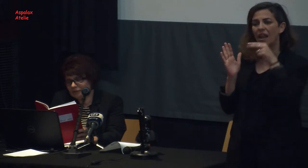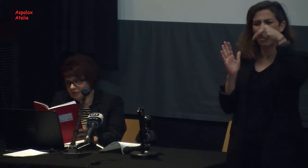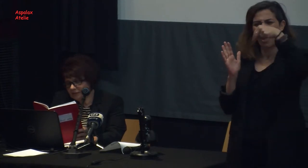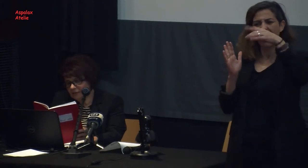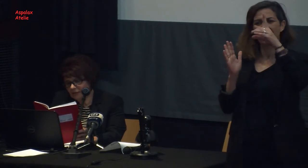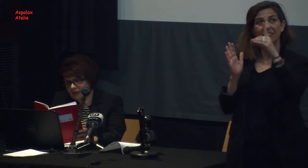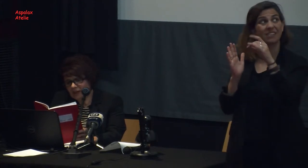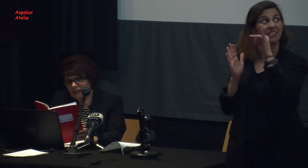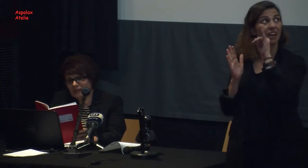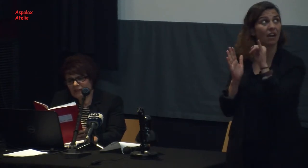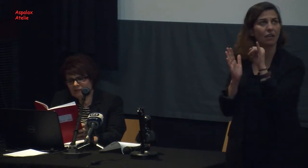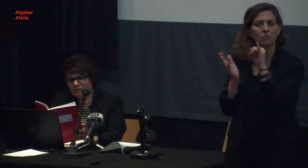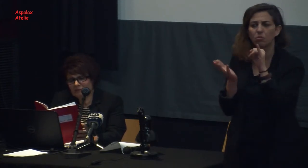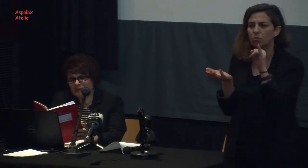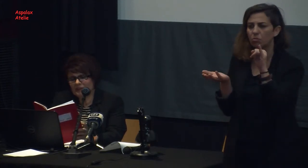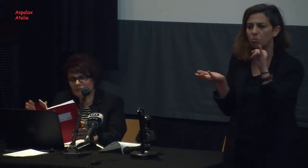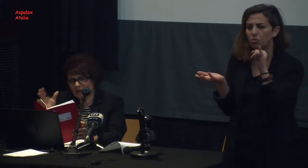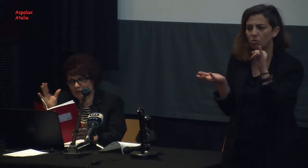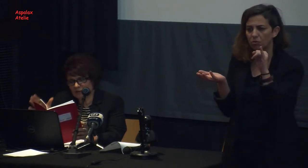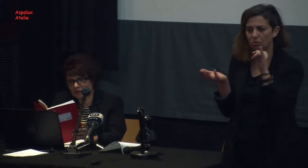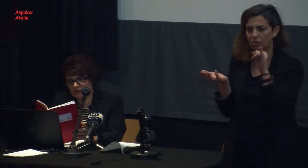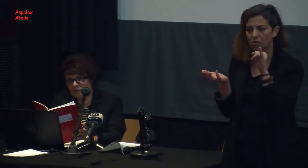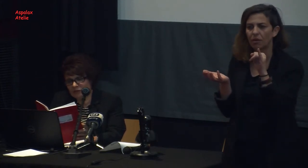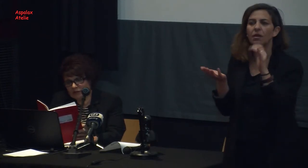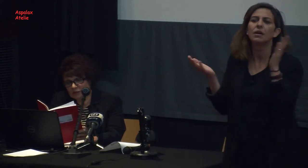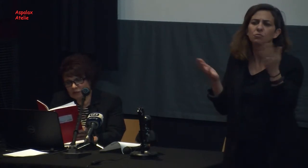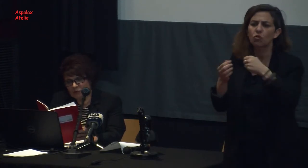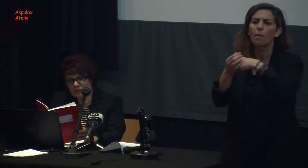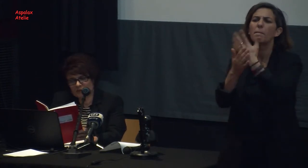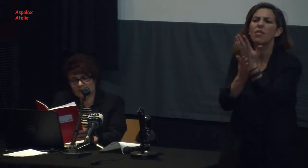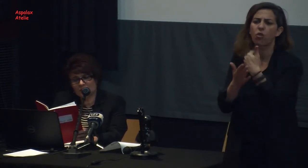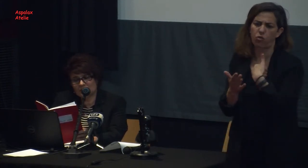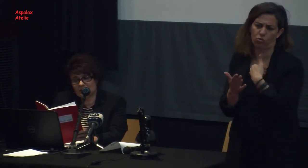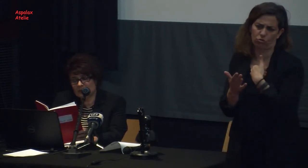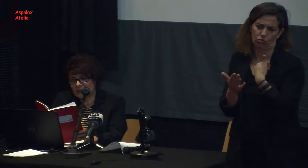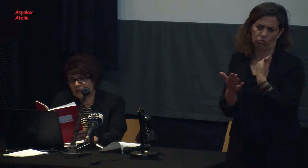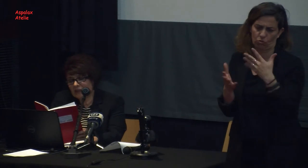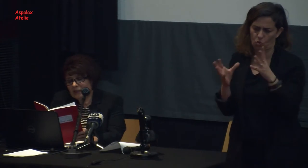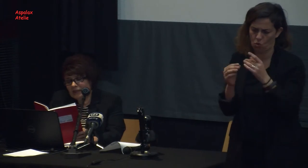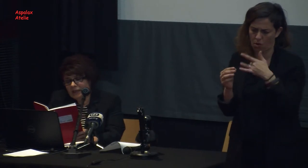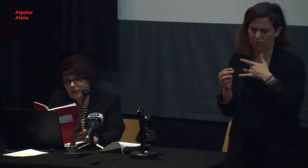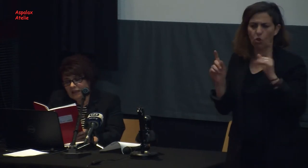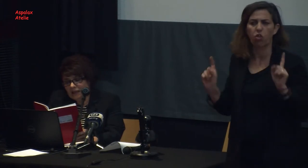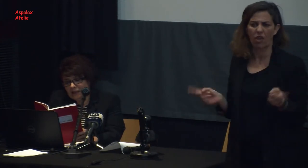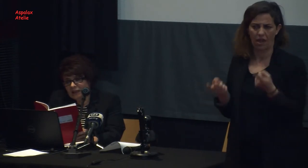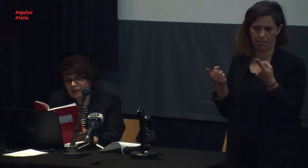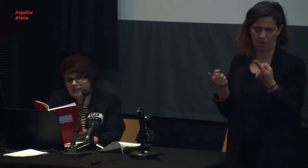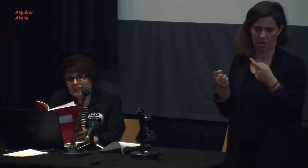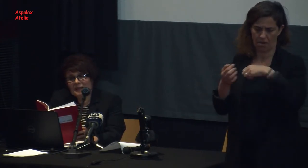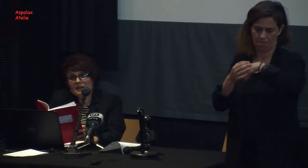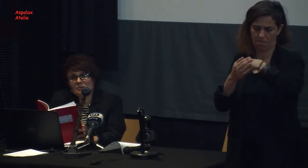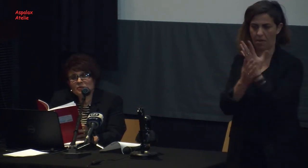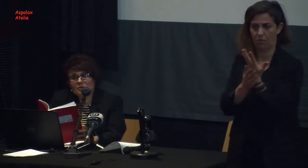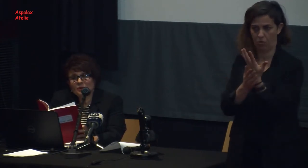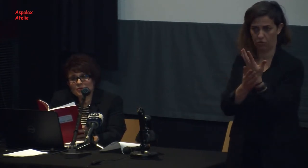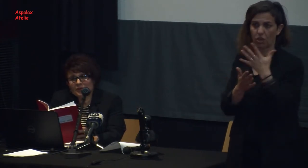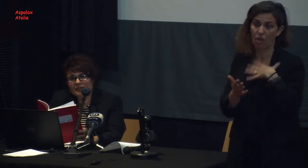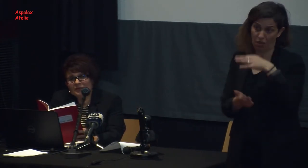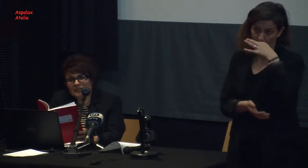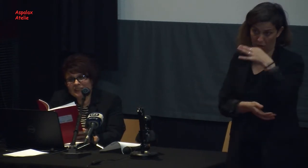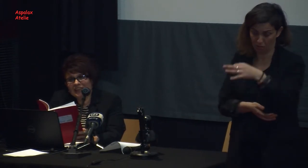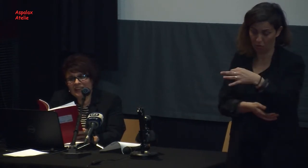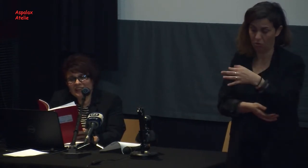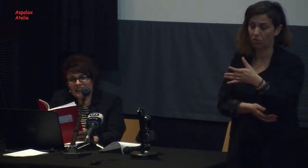NDI, είναι η μέθοδος αυτή που χρησιμοποιούμε στην ψυχοθεραπεία, και ήθελα να πω